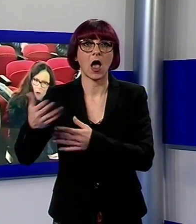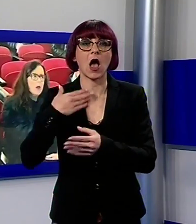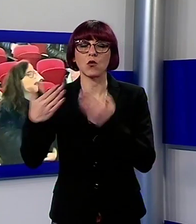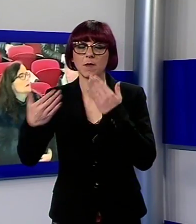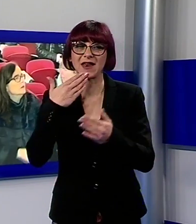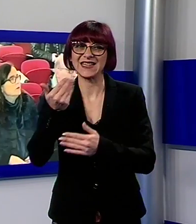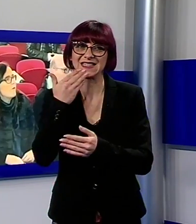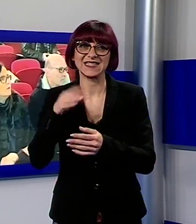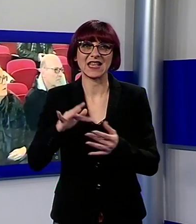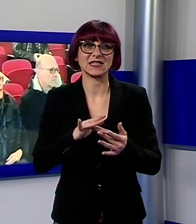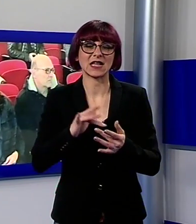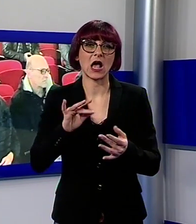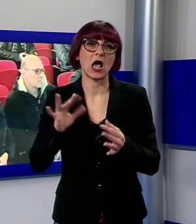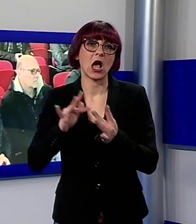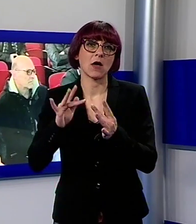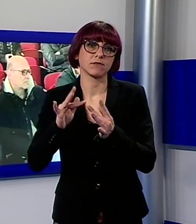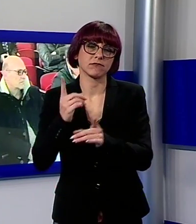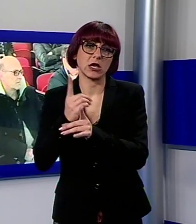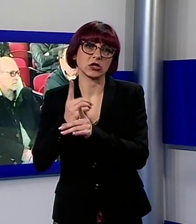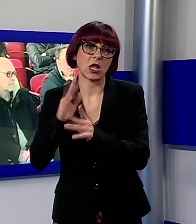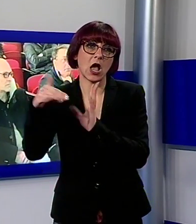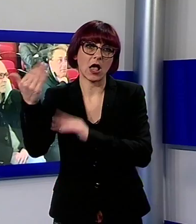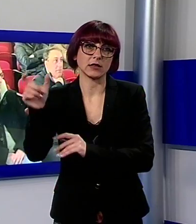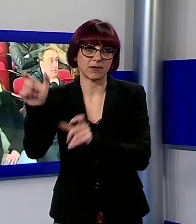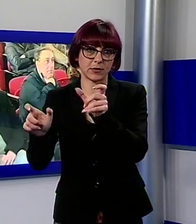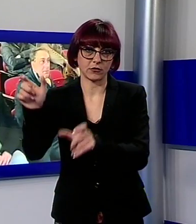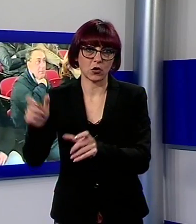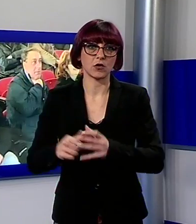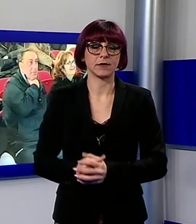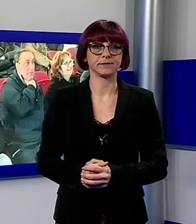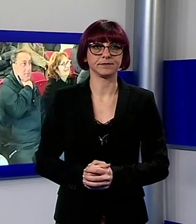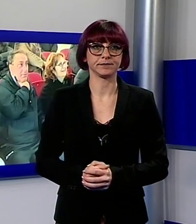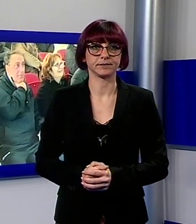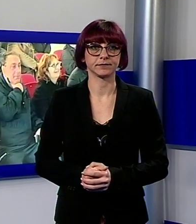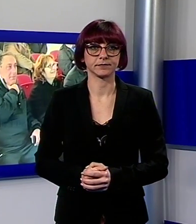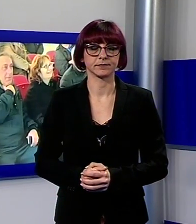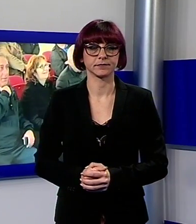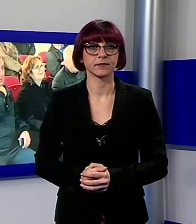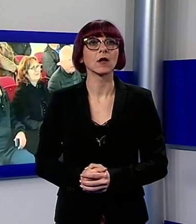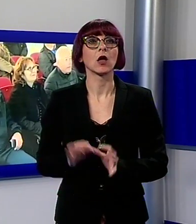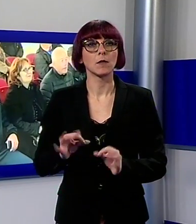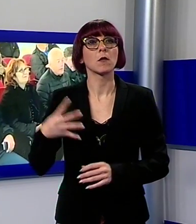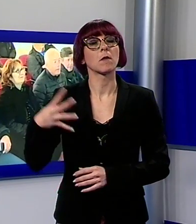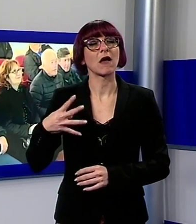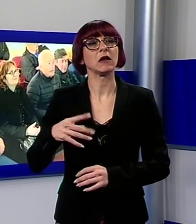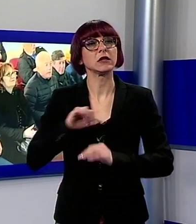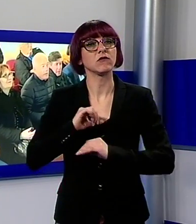ha detto Mallegni, che si è anche detto fiducioso per quanto riguarda le elezioni comunali che si terranno a giugno sempre a Pietrasanta. I